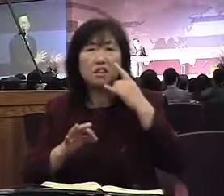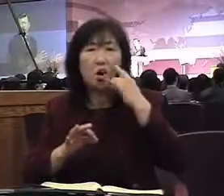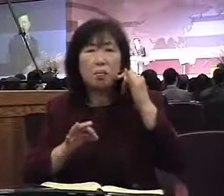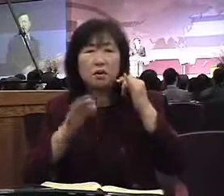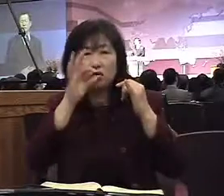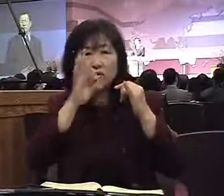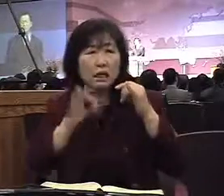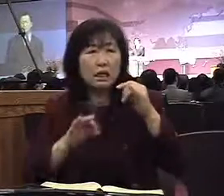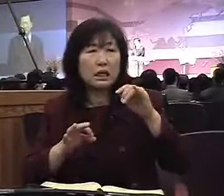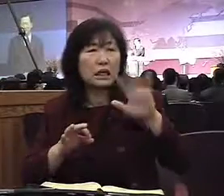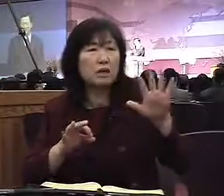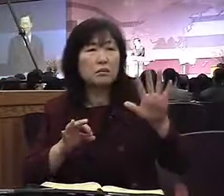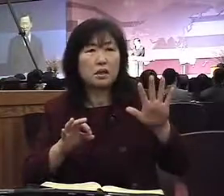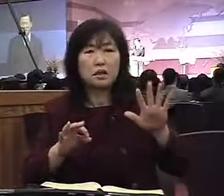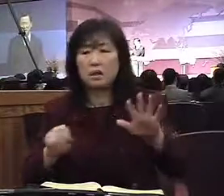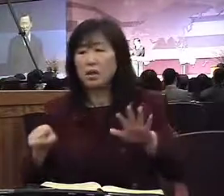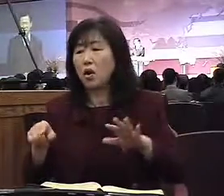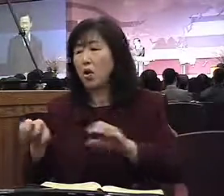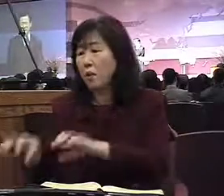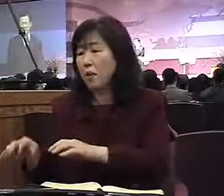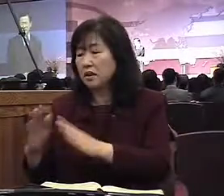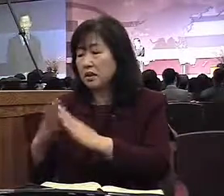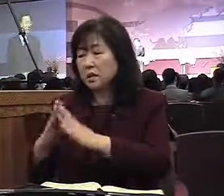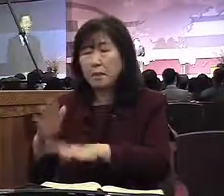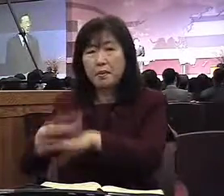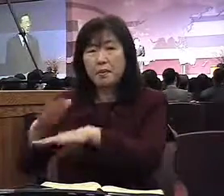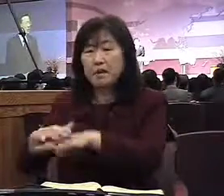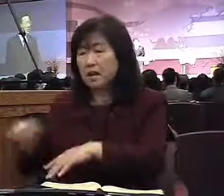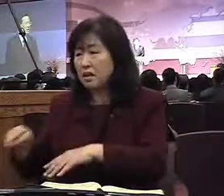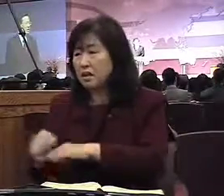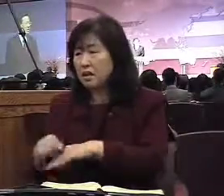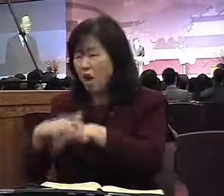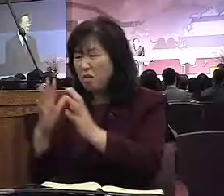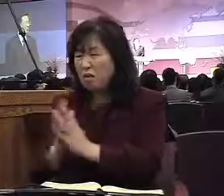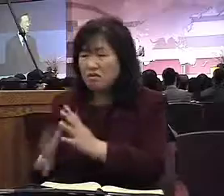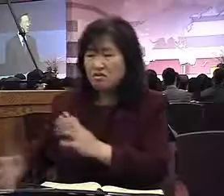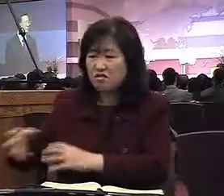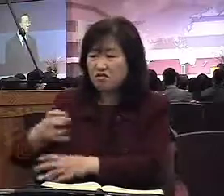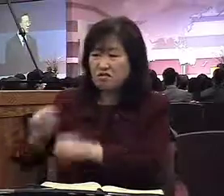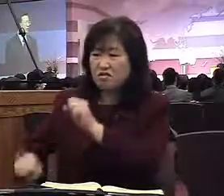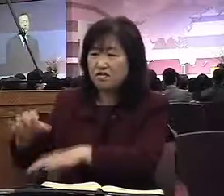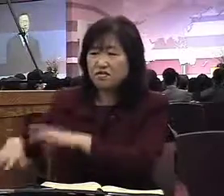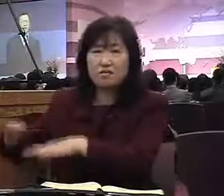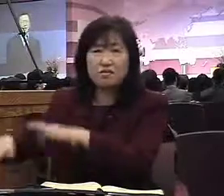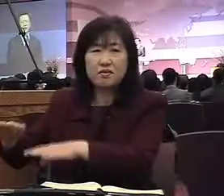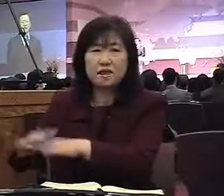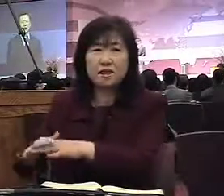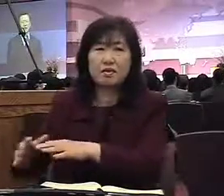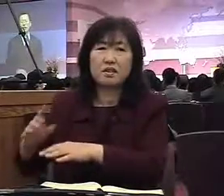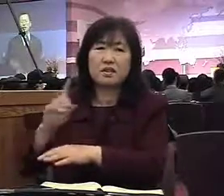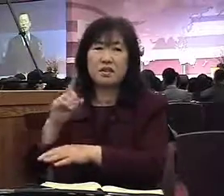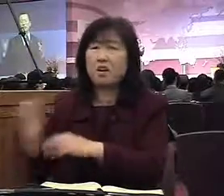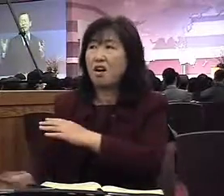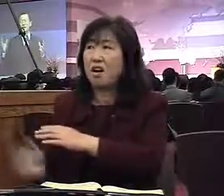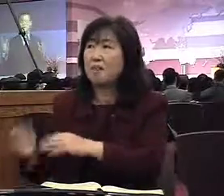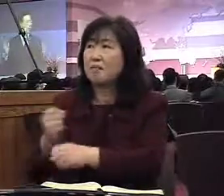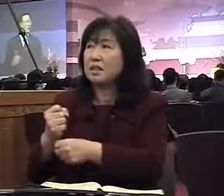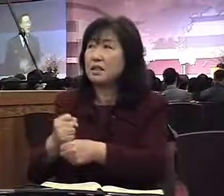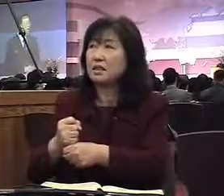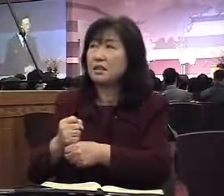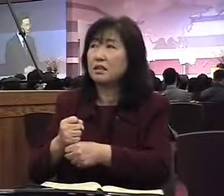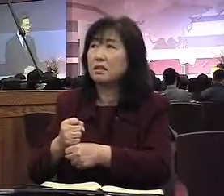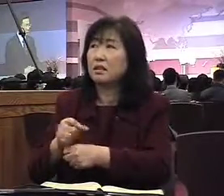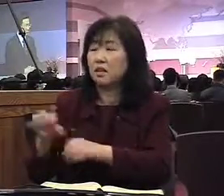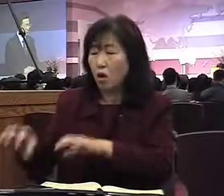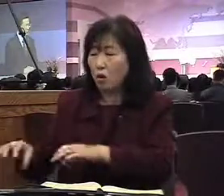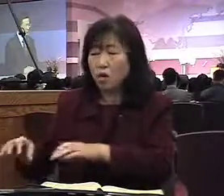가가지고 쑥대밭을 만들어 놓았어요. 그런데 그 주인이 이웃집 밭 주인이 돼지 5마리를 다